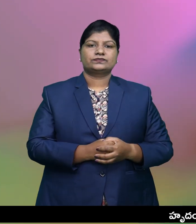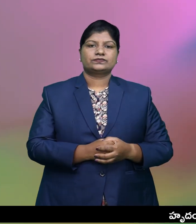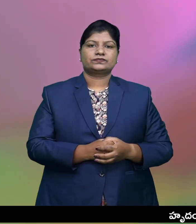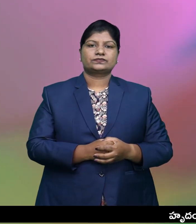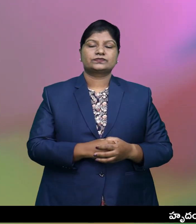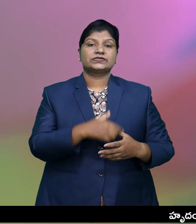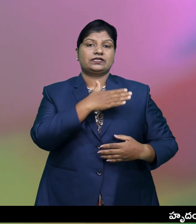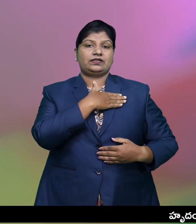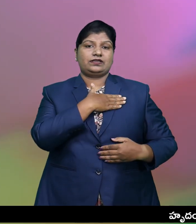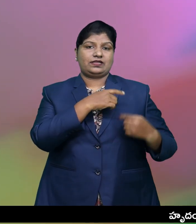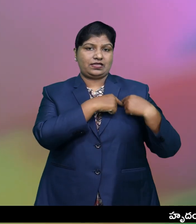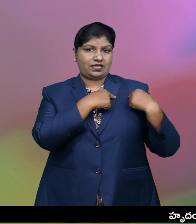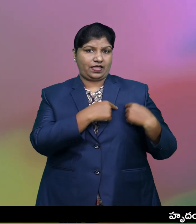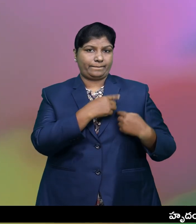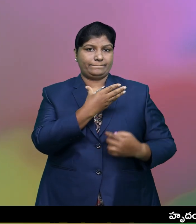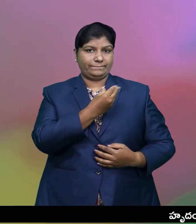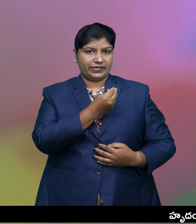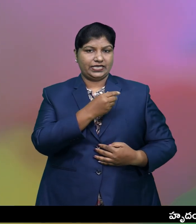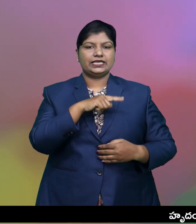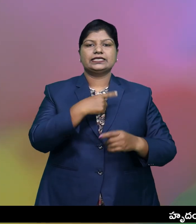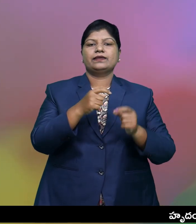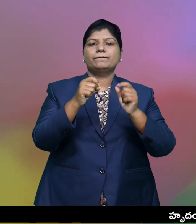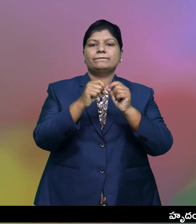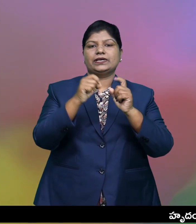హృదయ స్పందన మరియు రక్తపోటు,